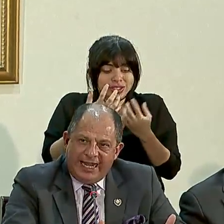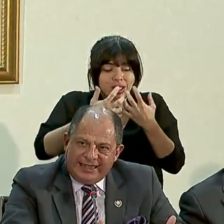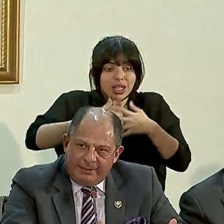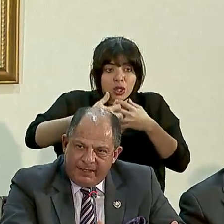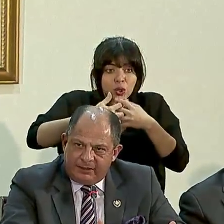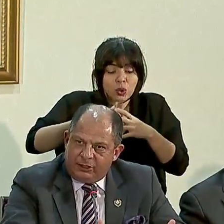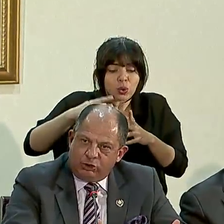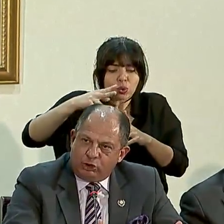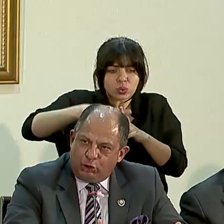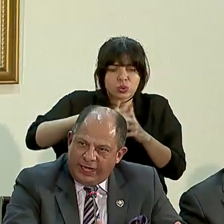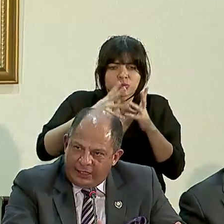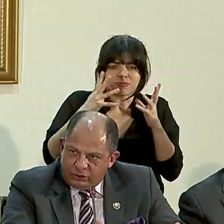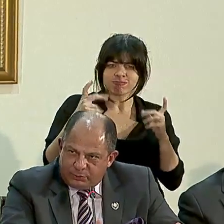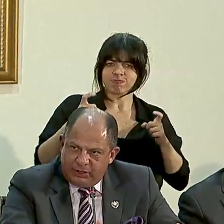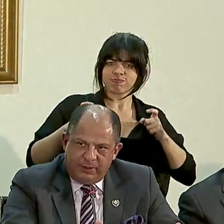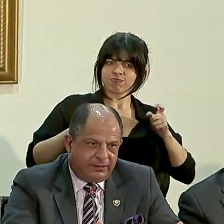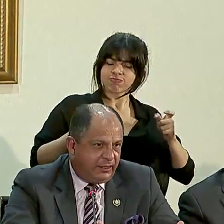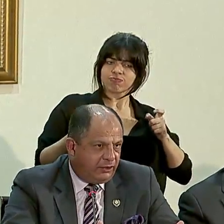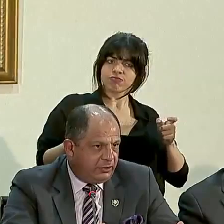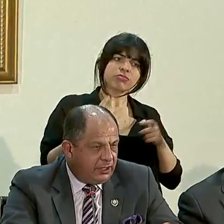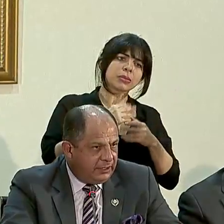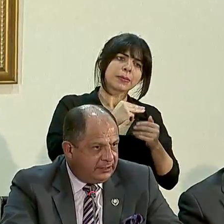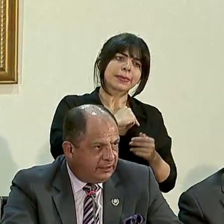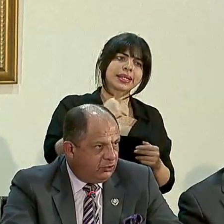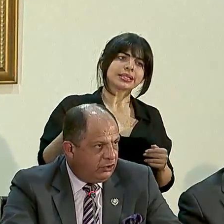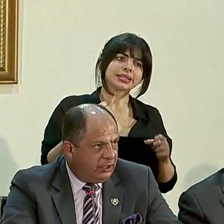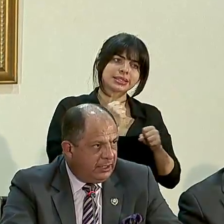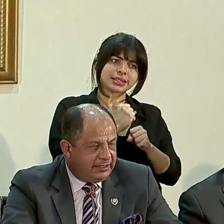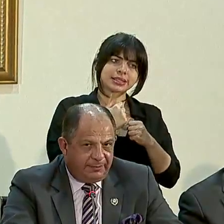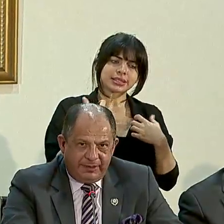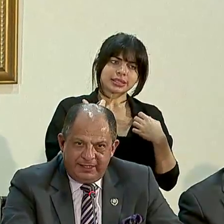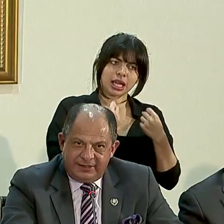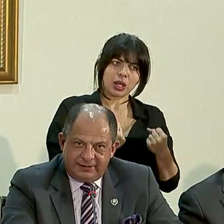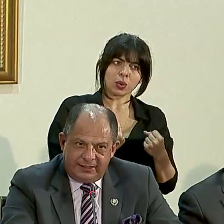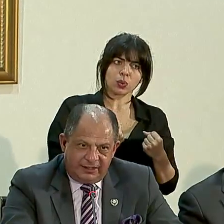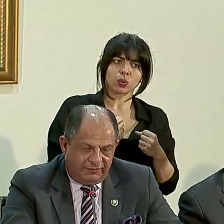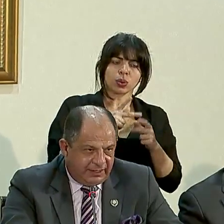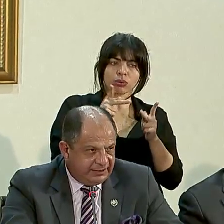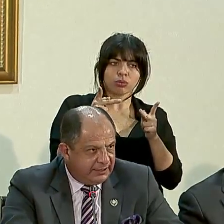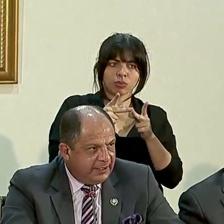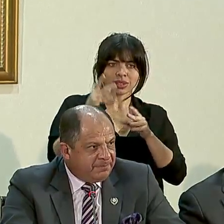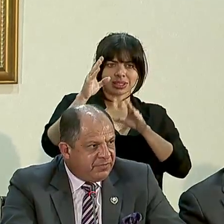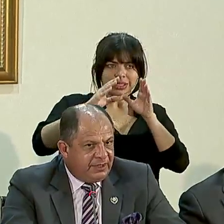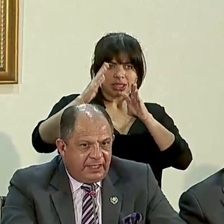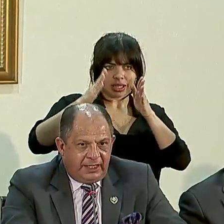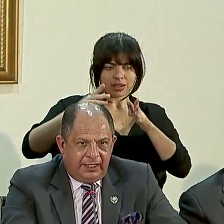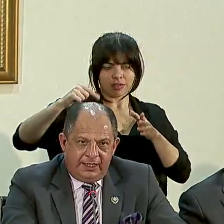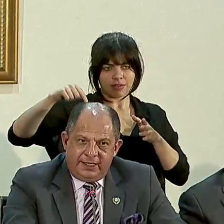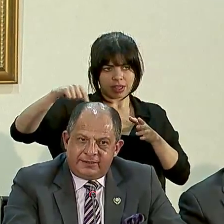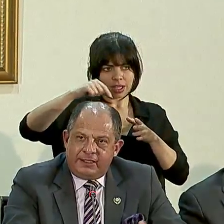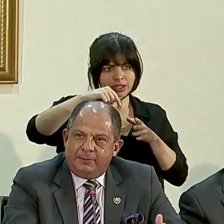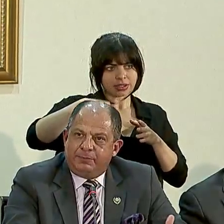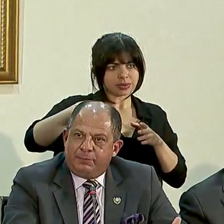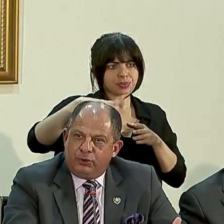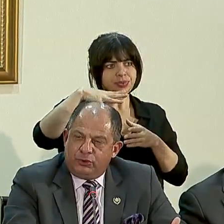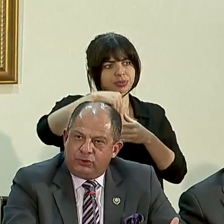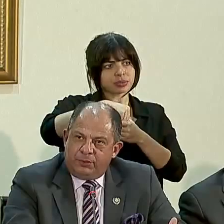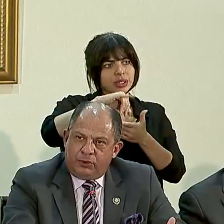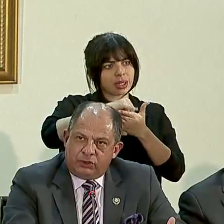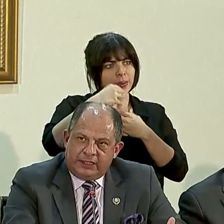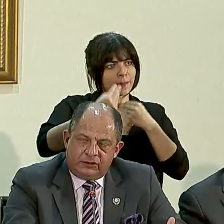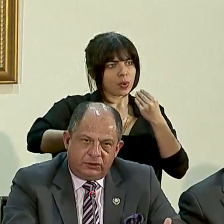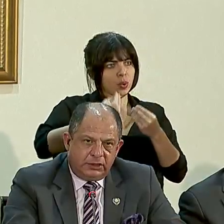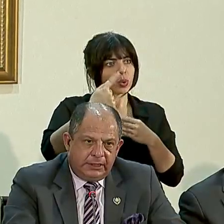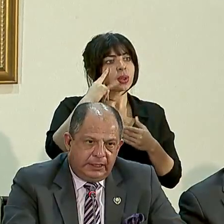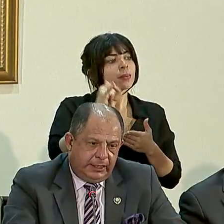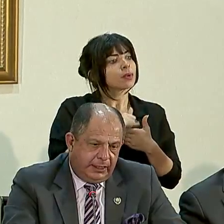industrializados, altamente controlados por el Ministerio de Salud y las dependencias científicas de este producto y